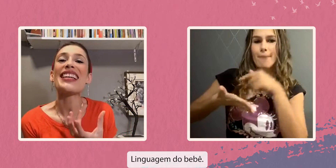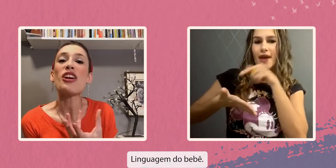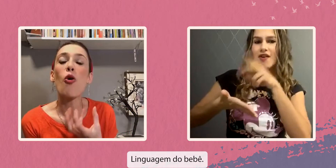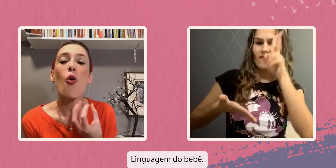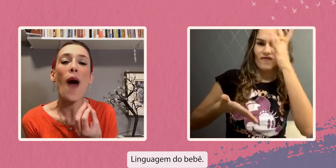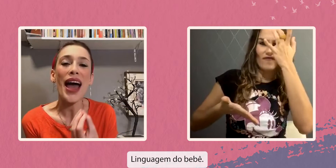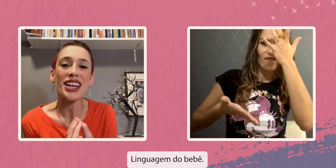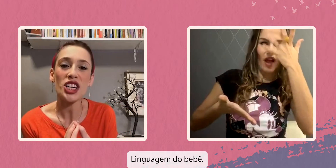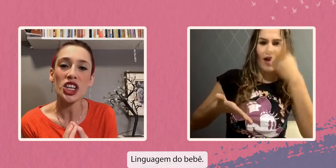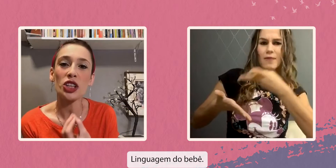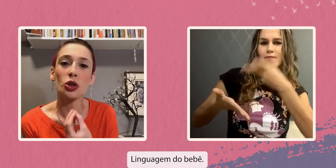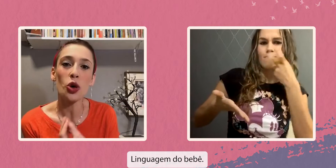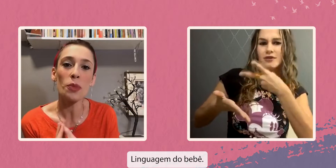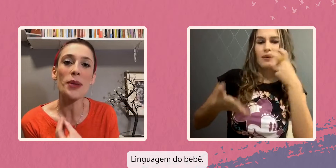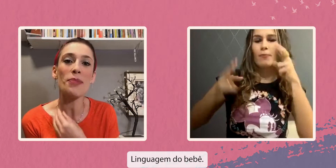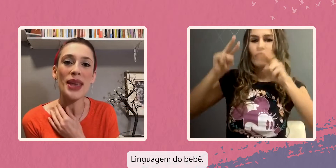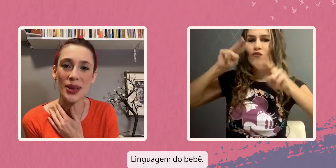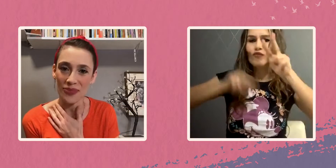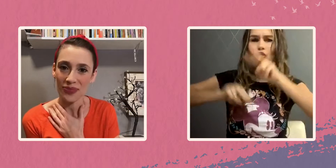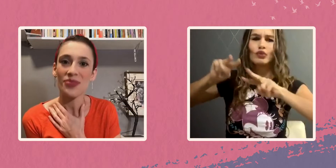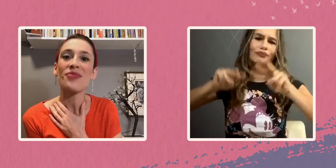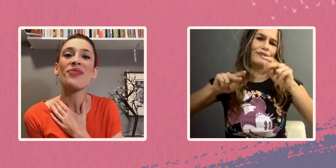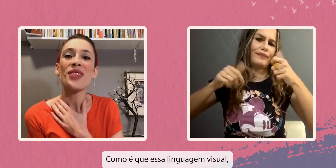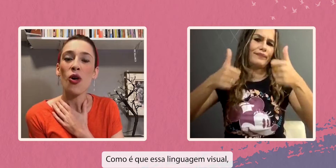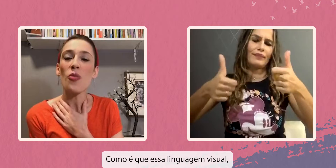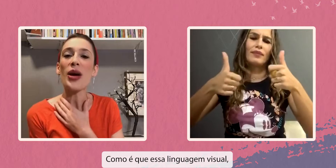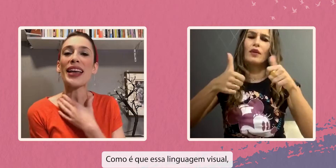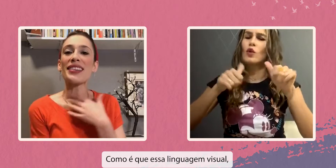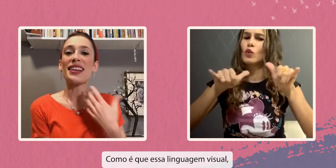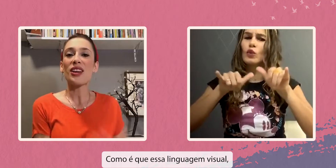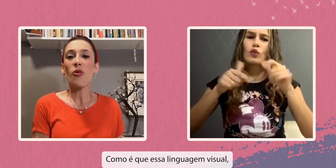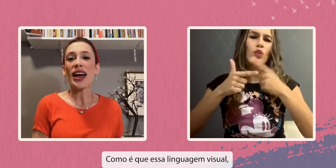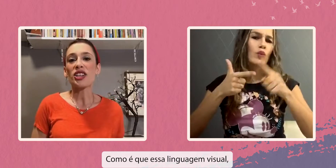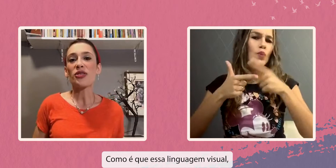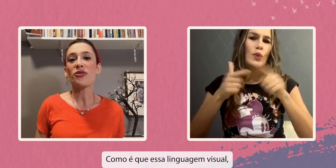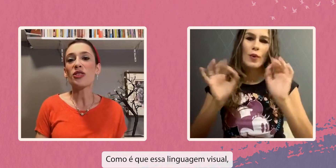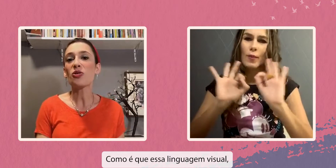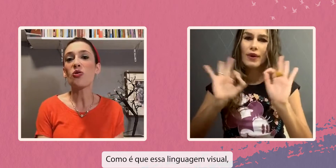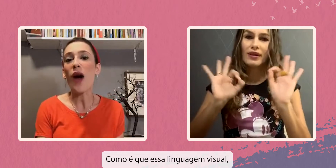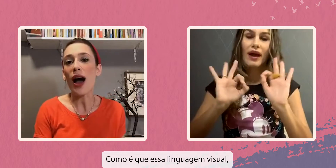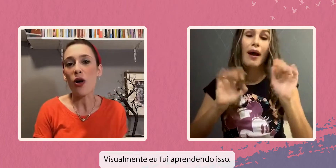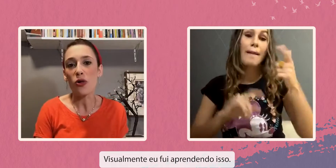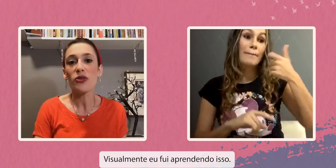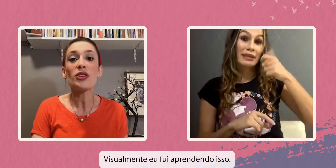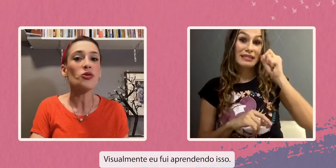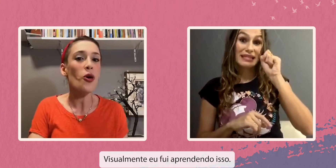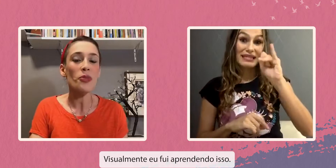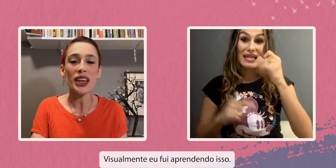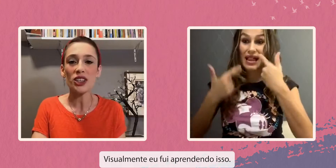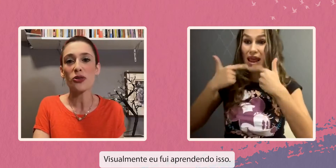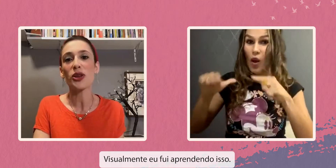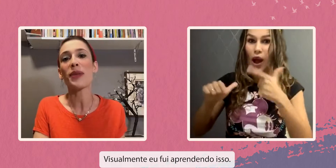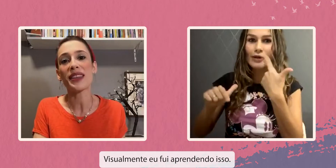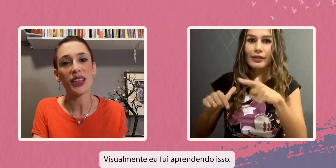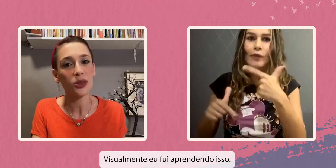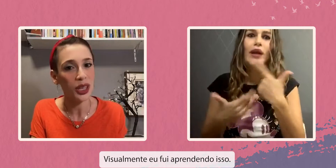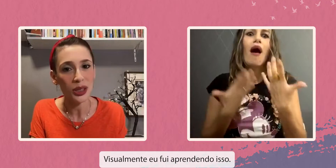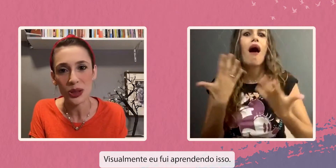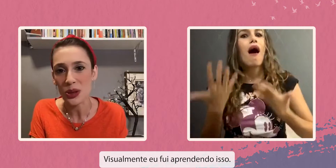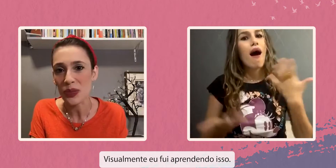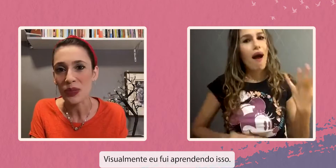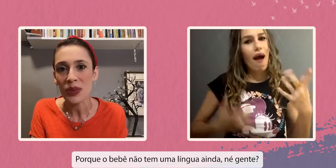a linguagem do bebê. Como é que essa linguagem visualmente eu fui